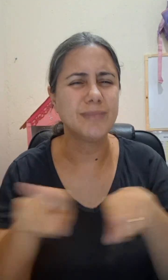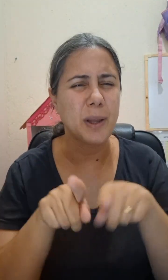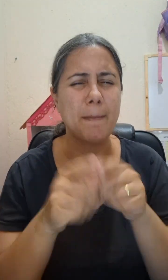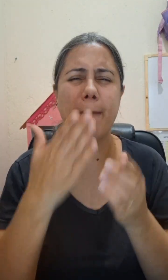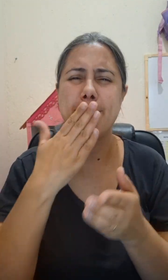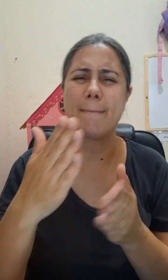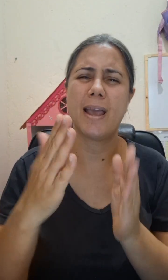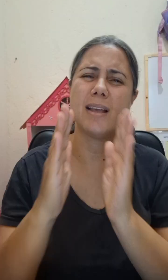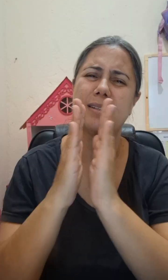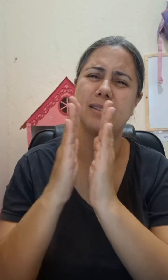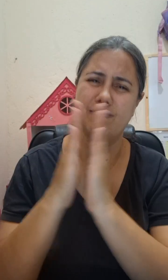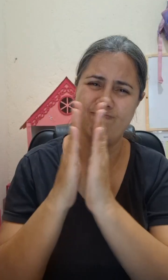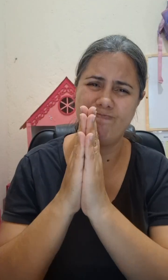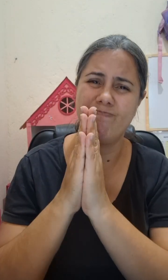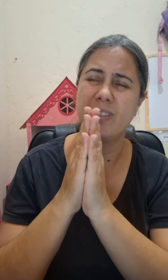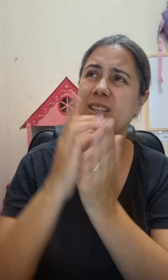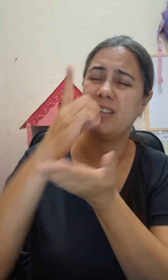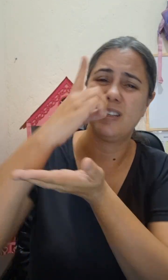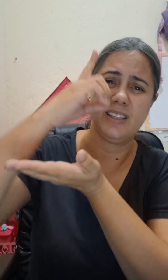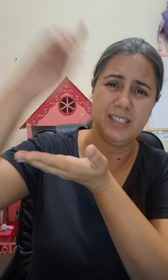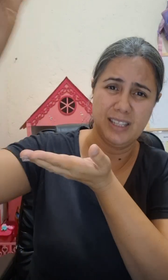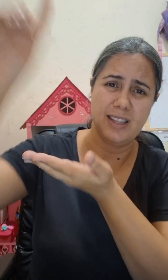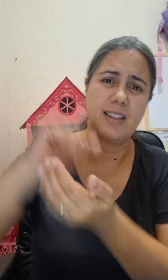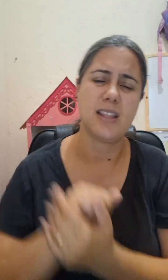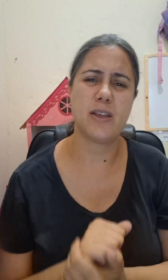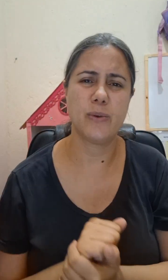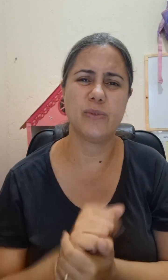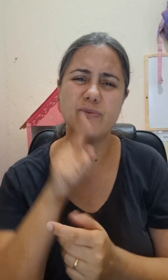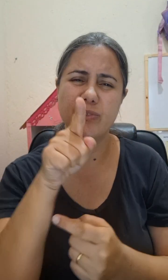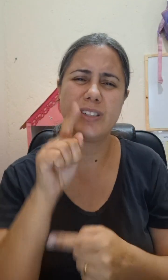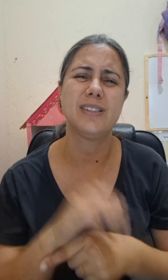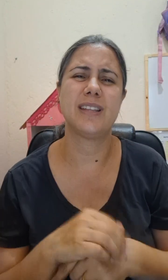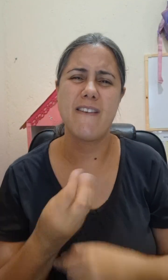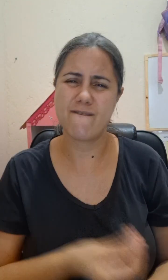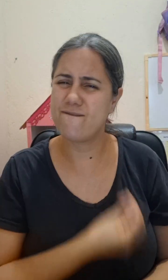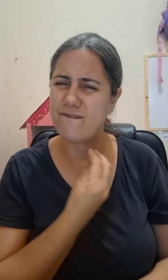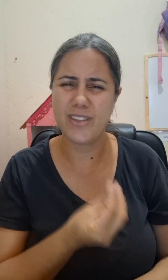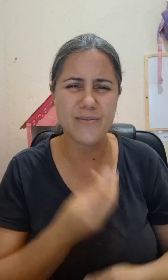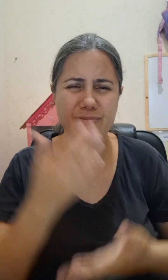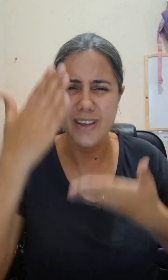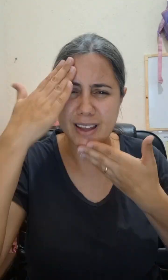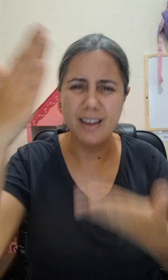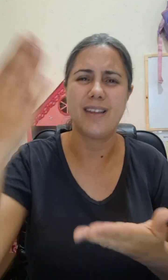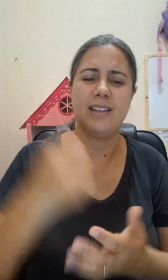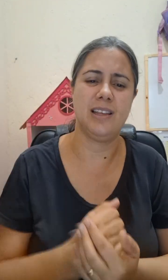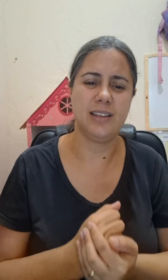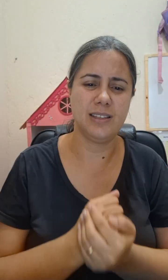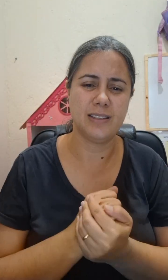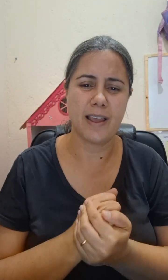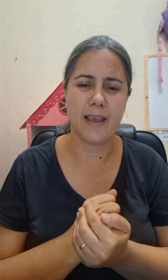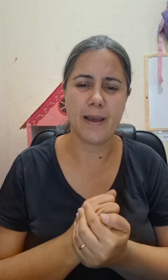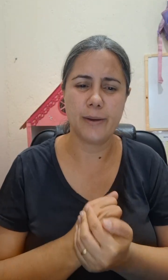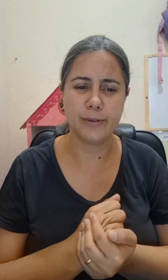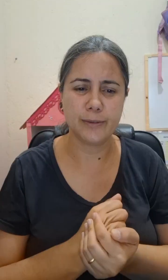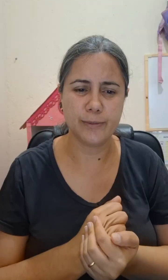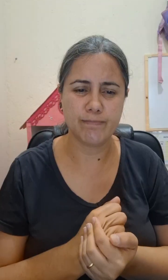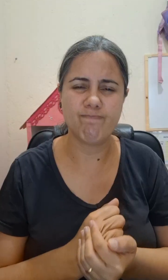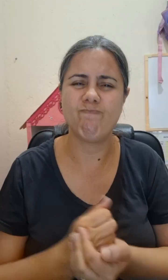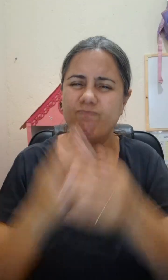aqui hoje, também peça a Deus em oração para você viver agradecendo a